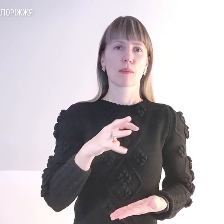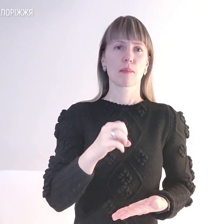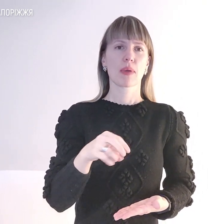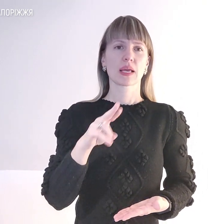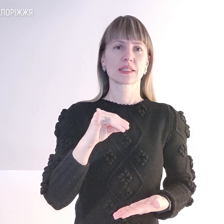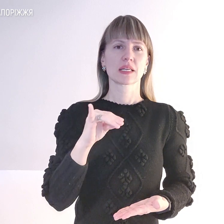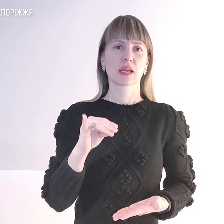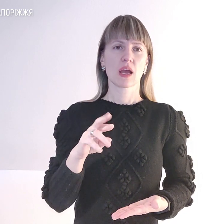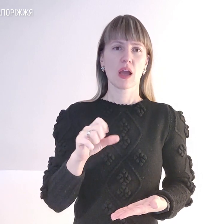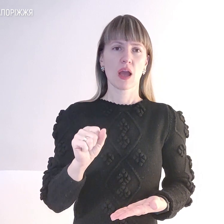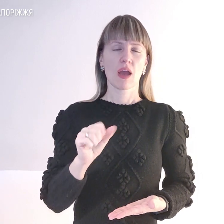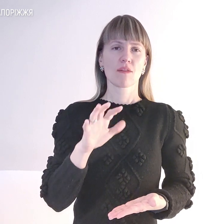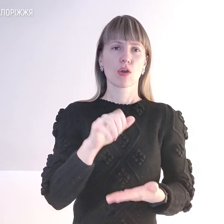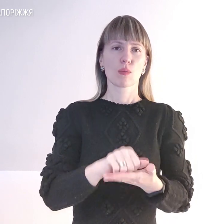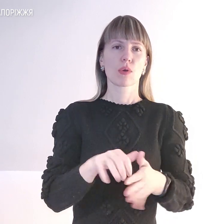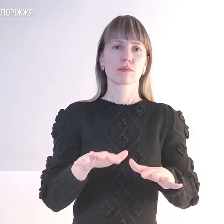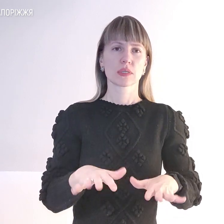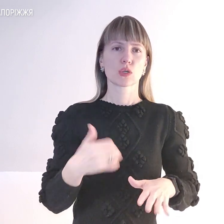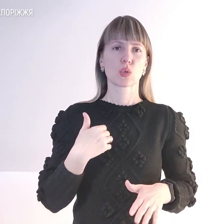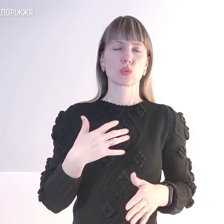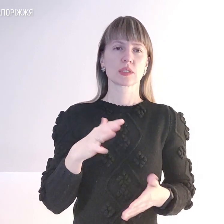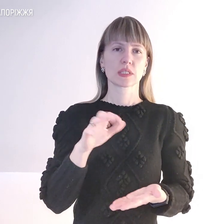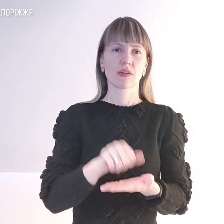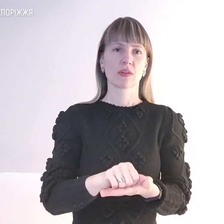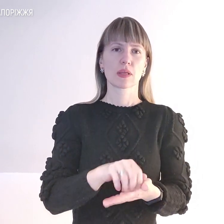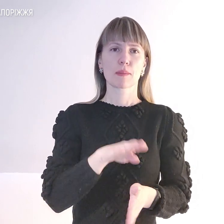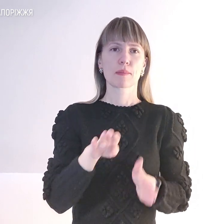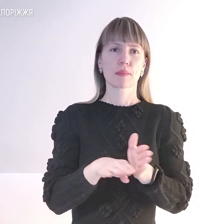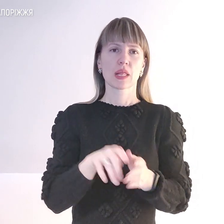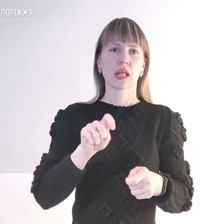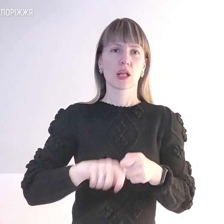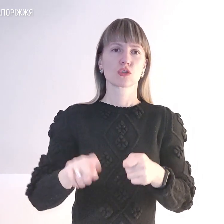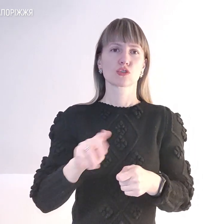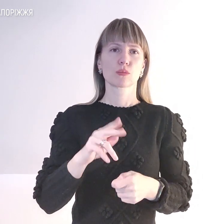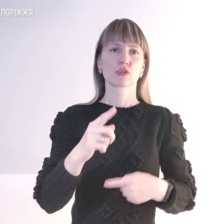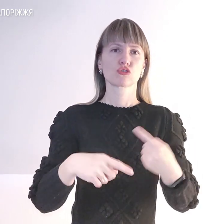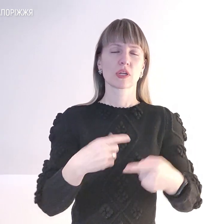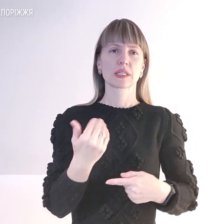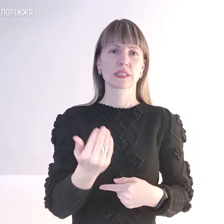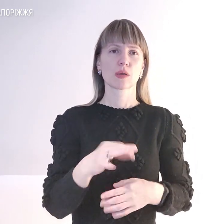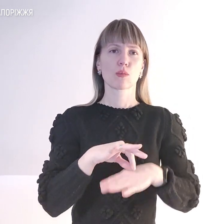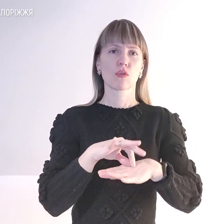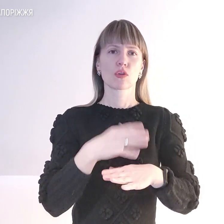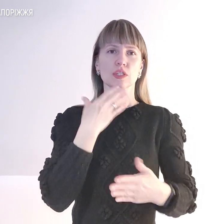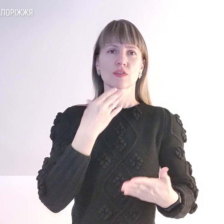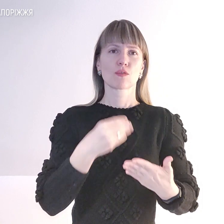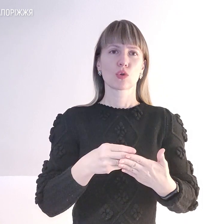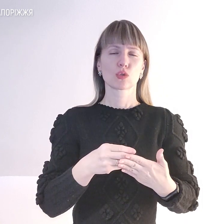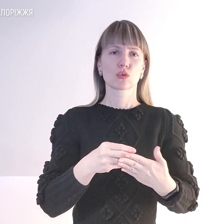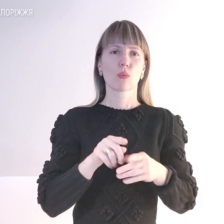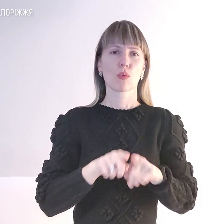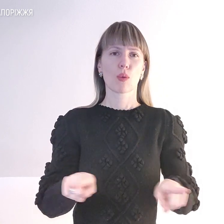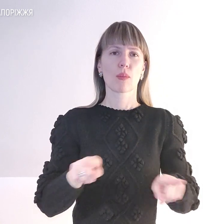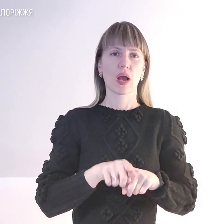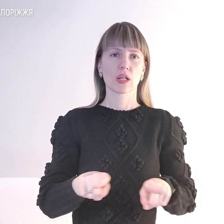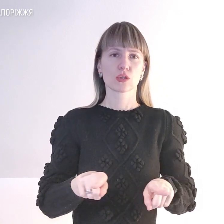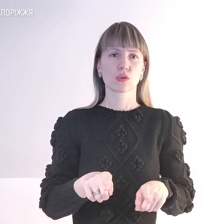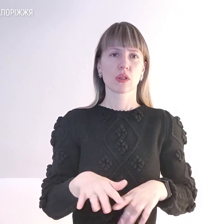окупованих містах, так само намагаються взяти їх під контроль для того, аби через них проводити свою пропаганду. Суспільне